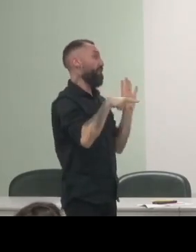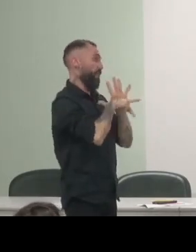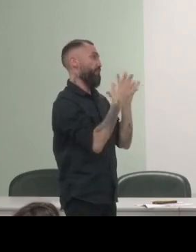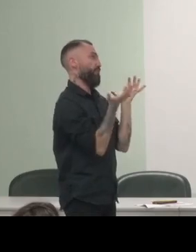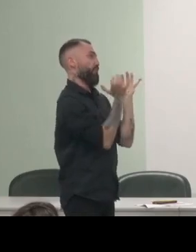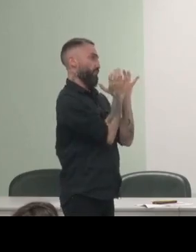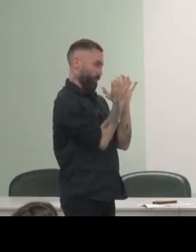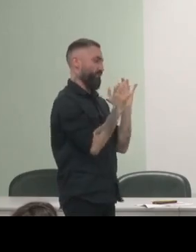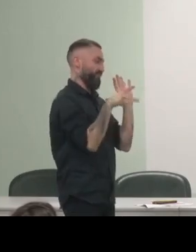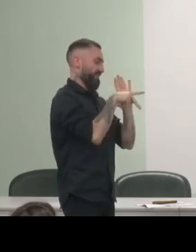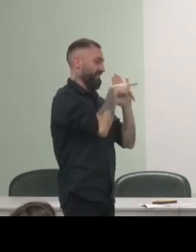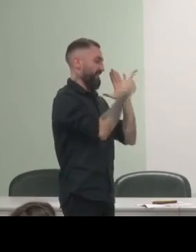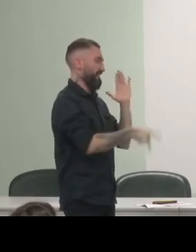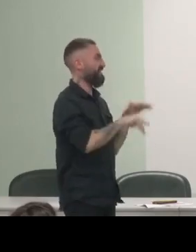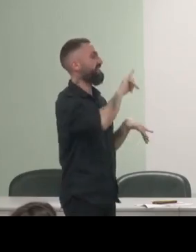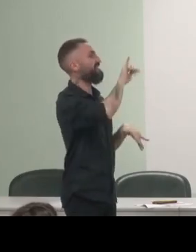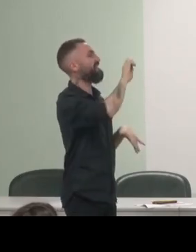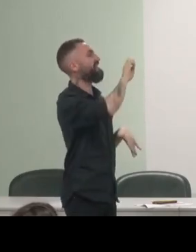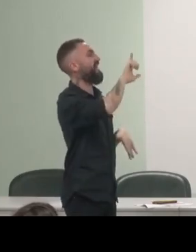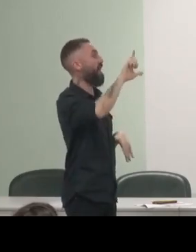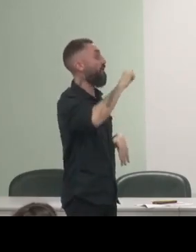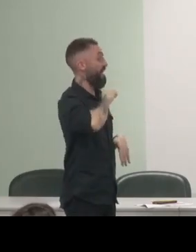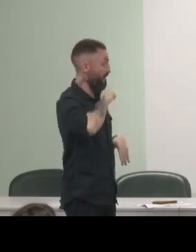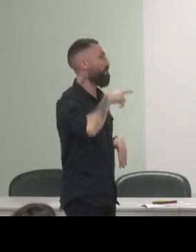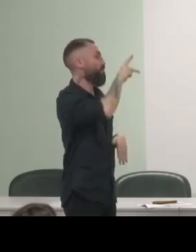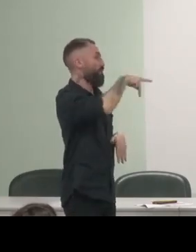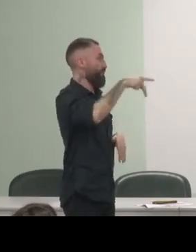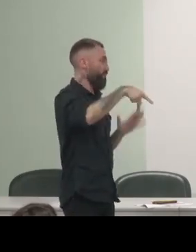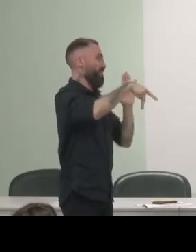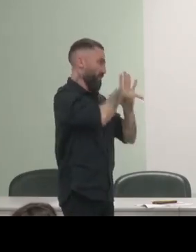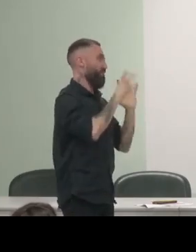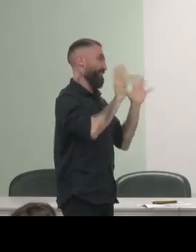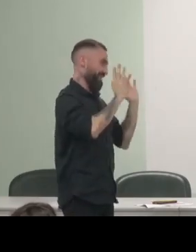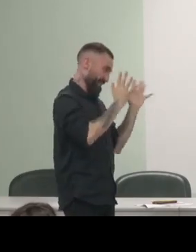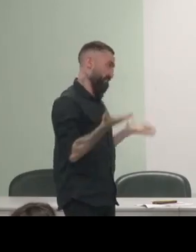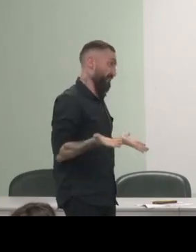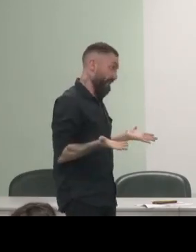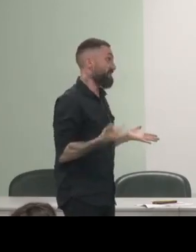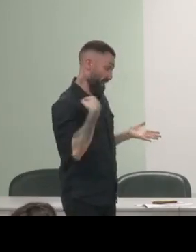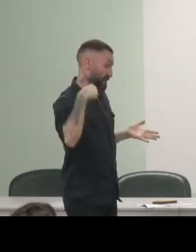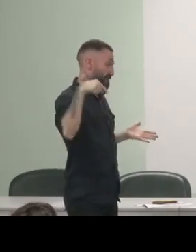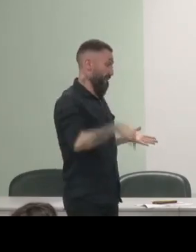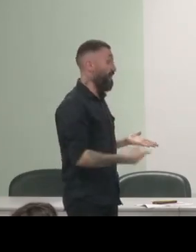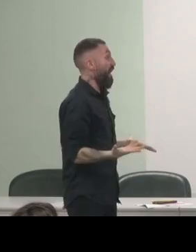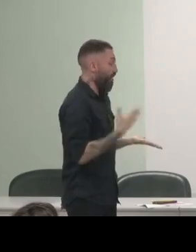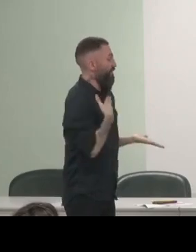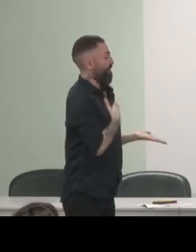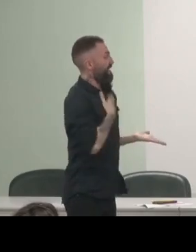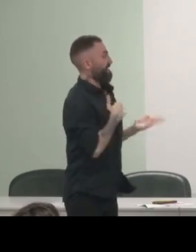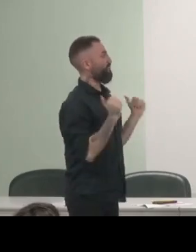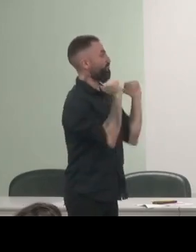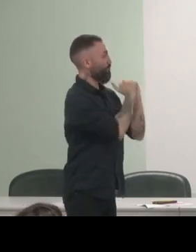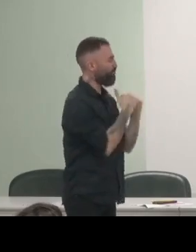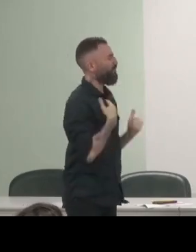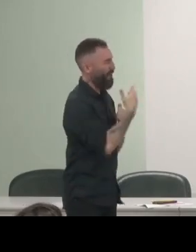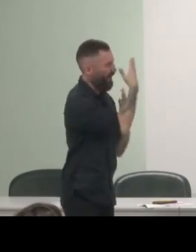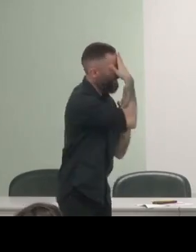Educação de Surdos no IEL, né, me sinto muito feliz de participar desse momento e de ter vocês aqui. Agradeço muitíssimo que vocês aceitaram o